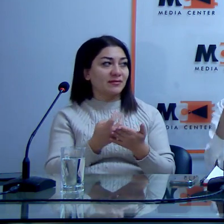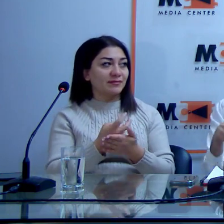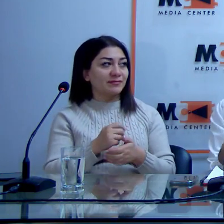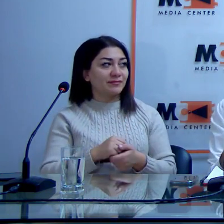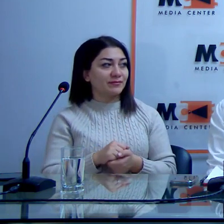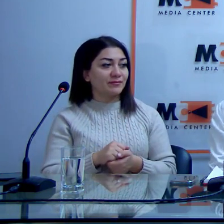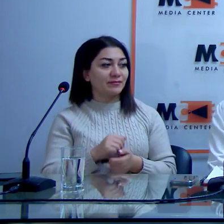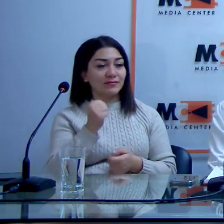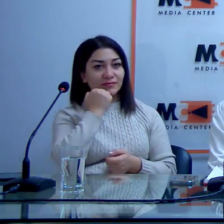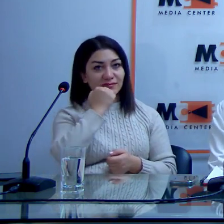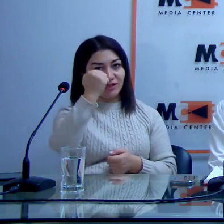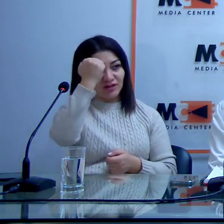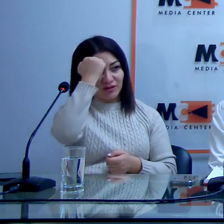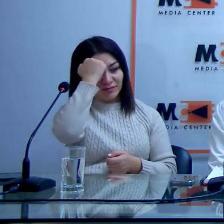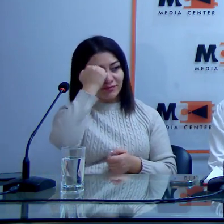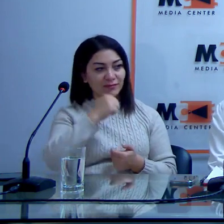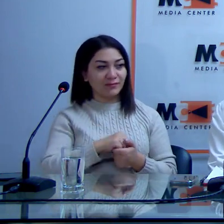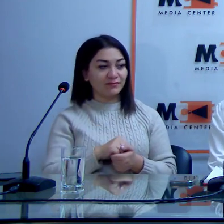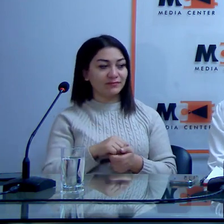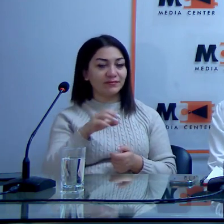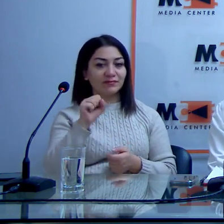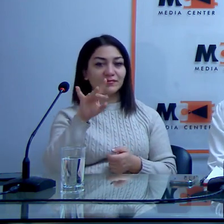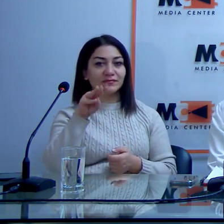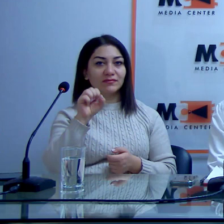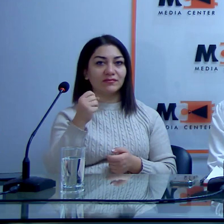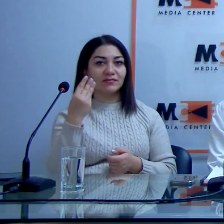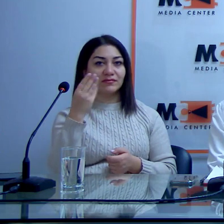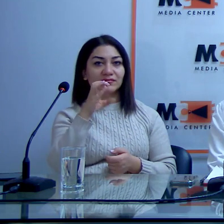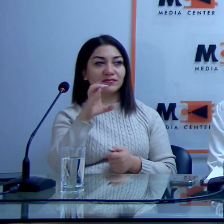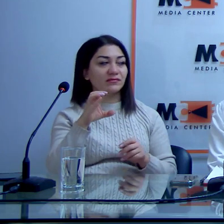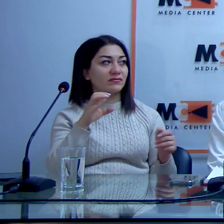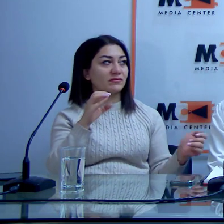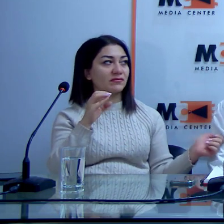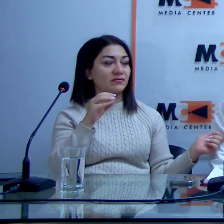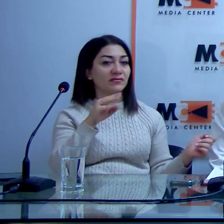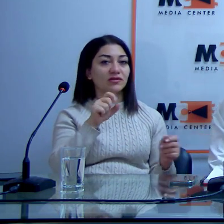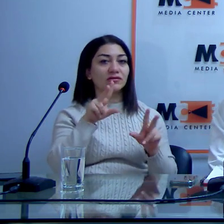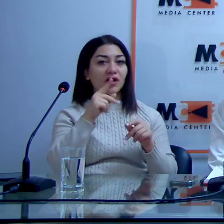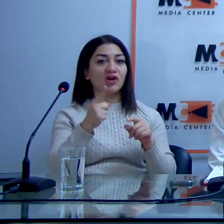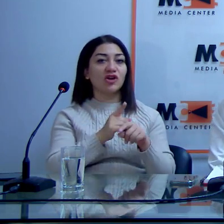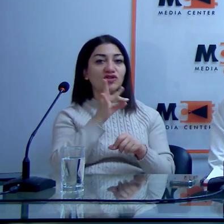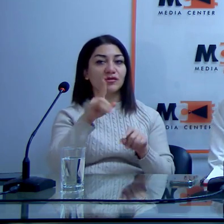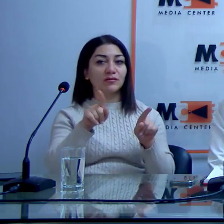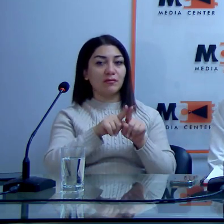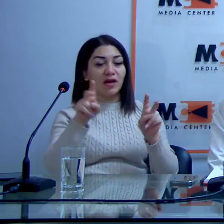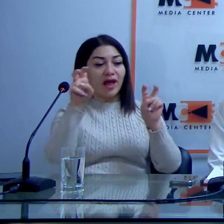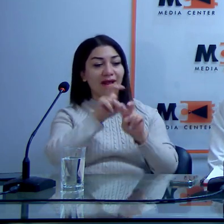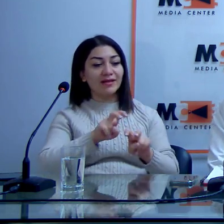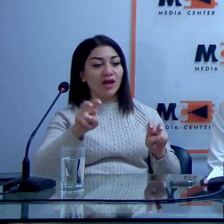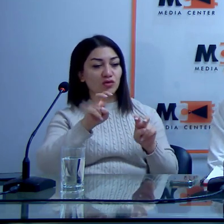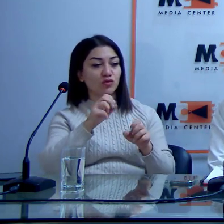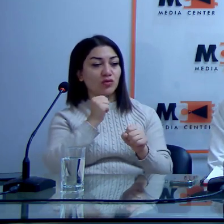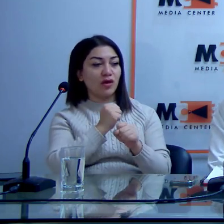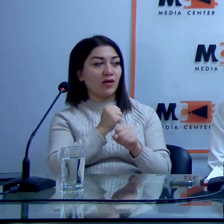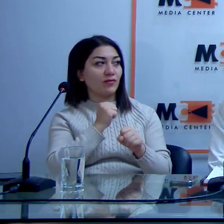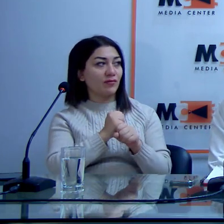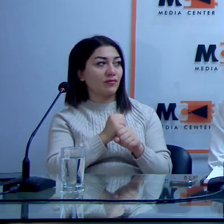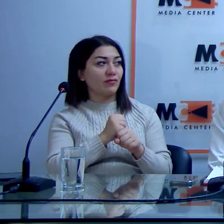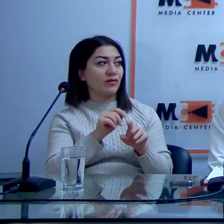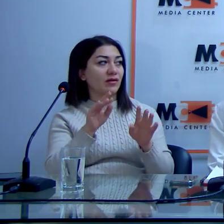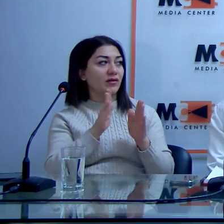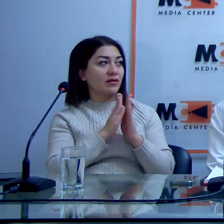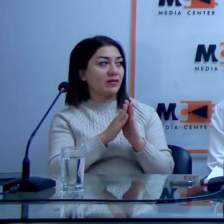Այսքան։ Ահա, շնորհակալություն։ Արտաշես, նշվեց, որ առաջին անգամ է նման հետազոտություն իրականացվում, կխնդրեմ ներկայացնեք